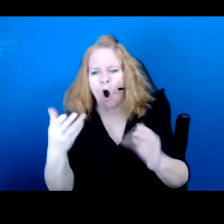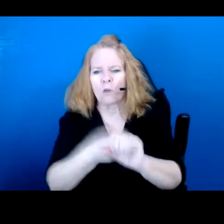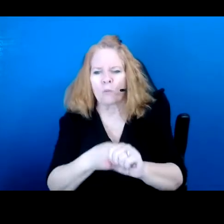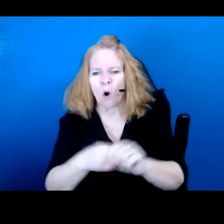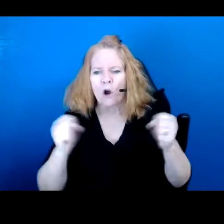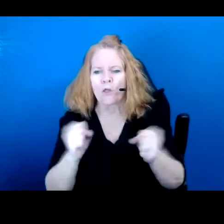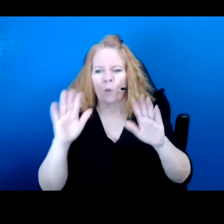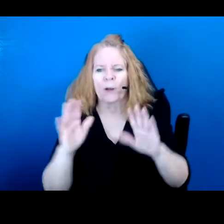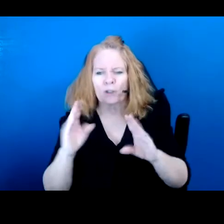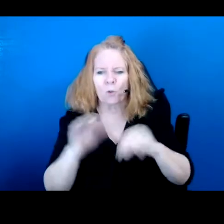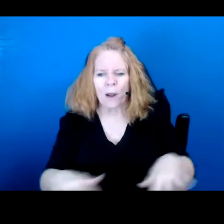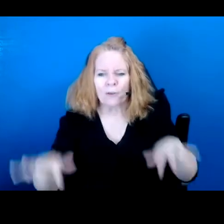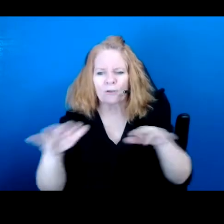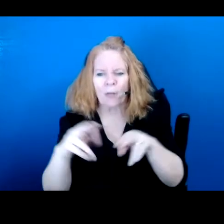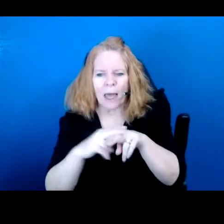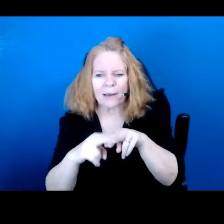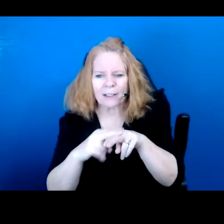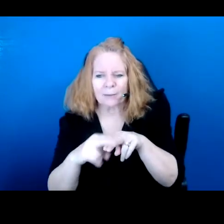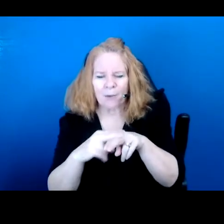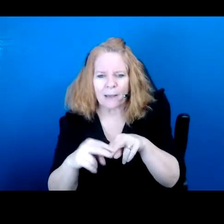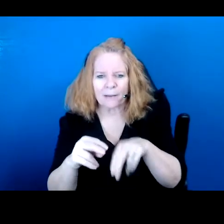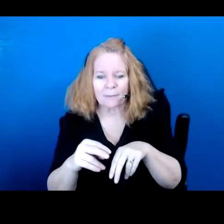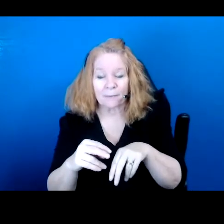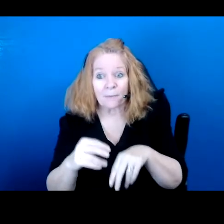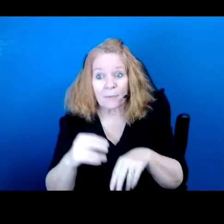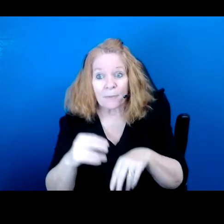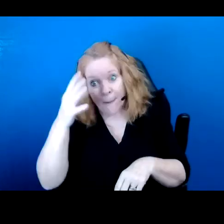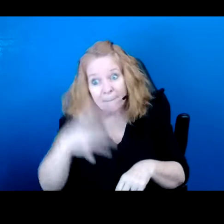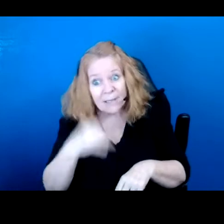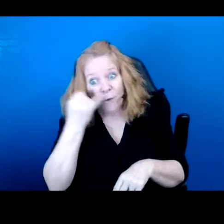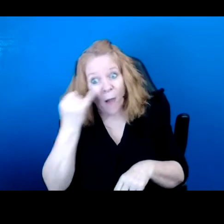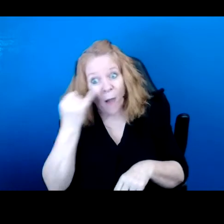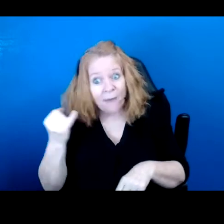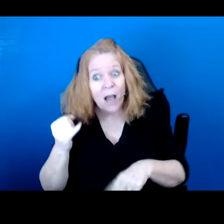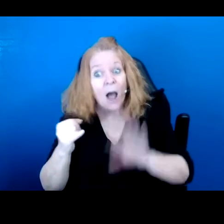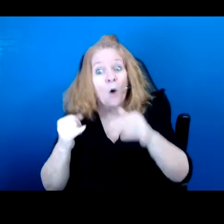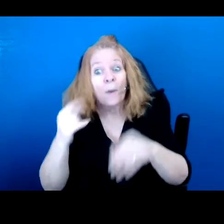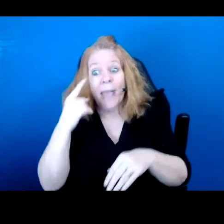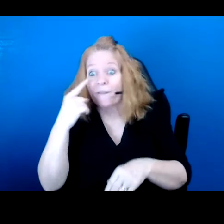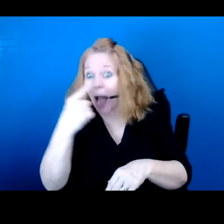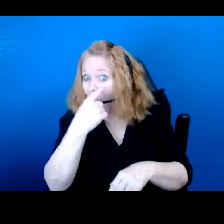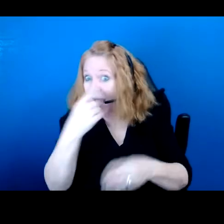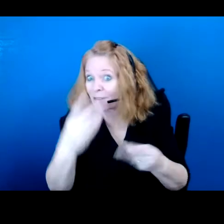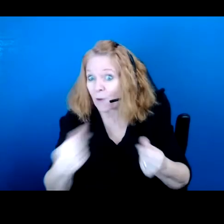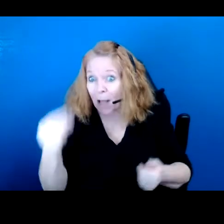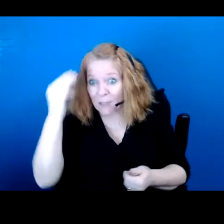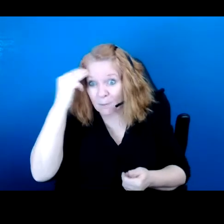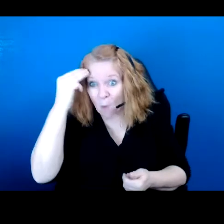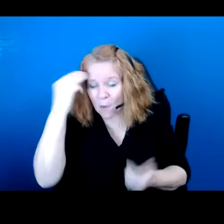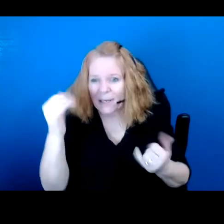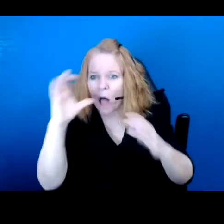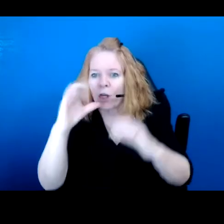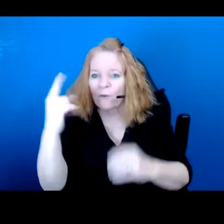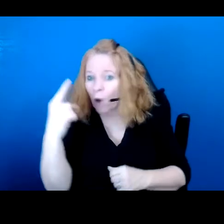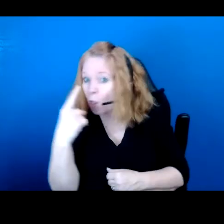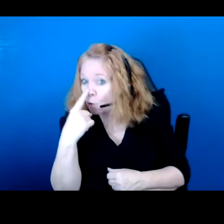así que el conductor dice vamos de vuelta dentro del tren del invierno si te queremos dejar saber que tenemos